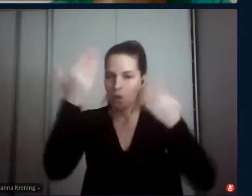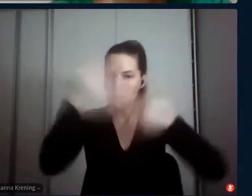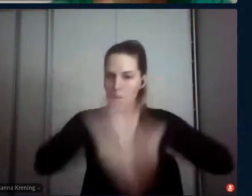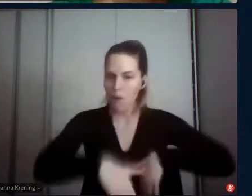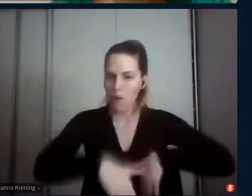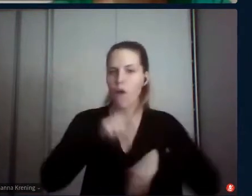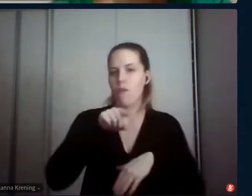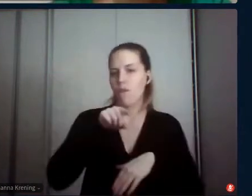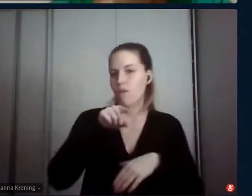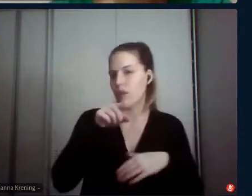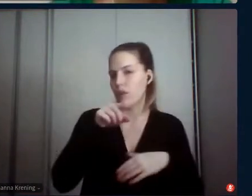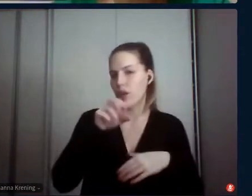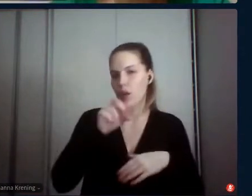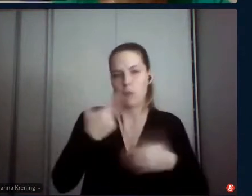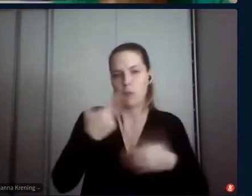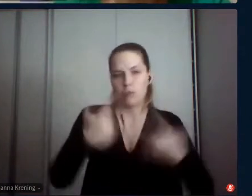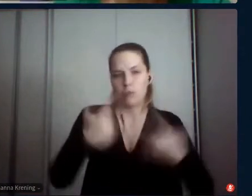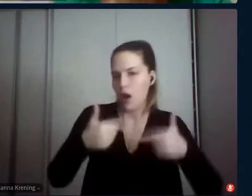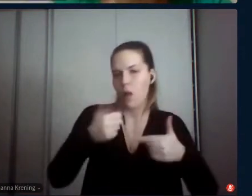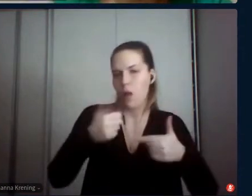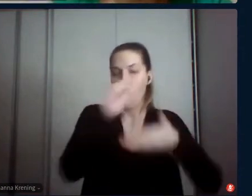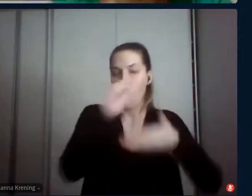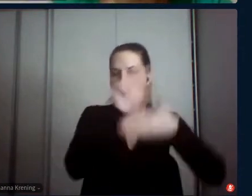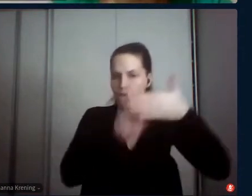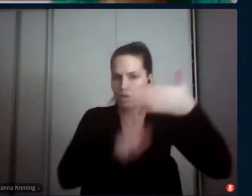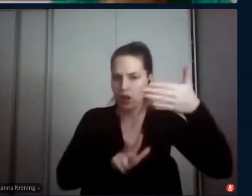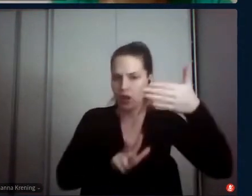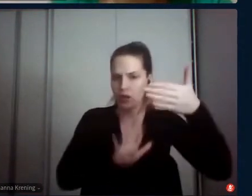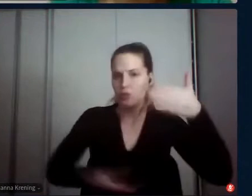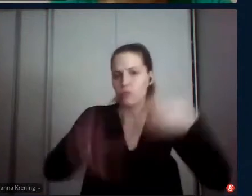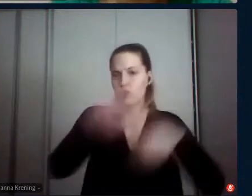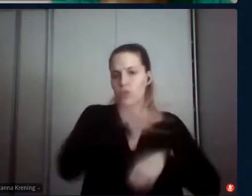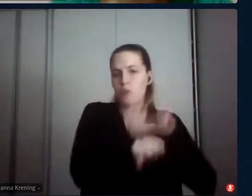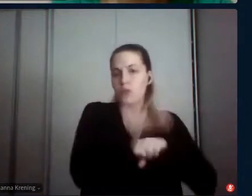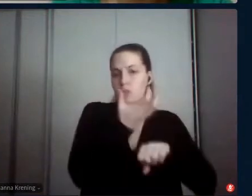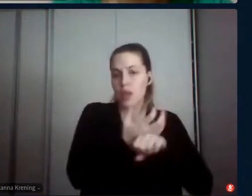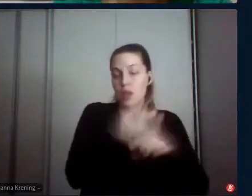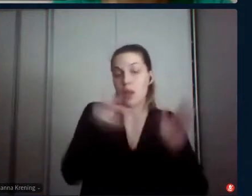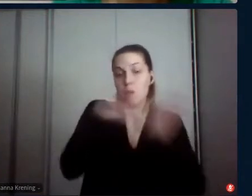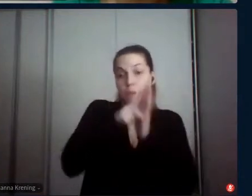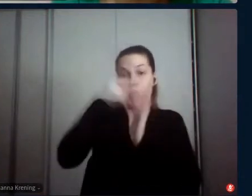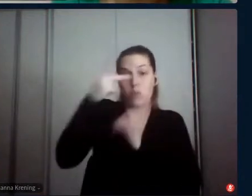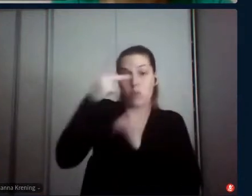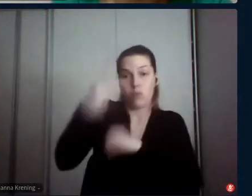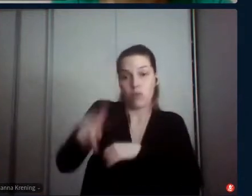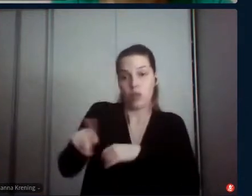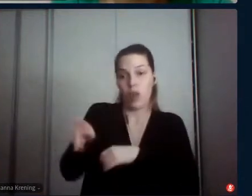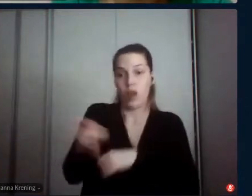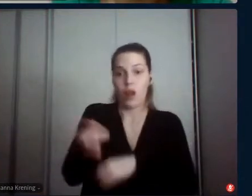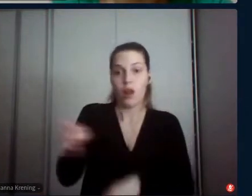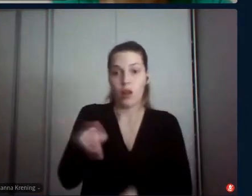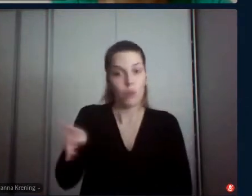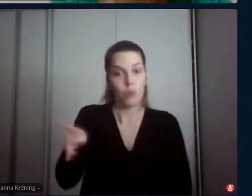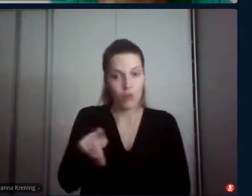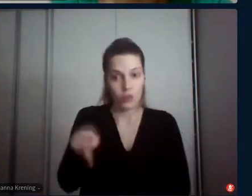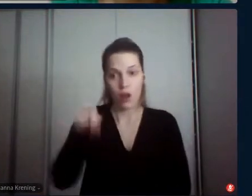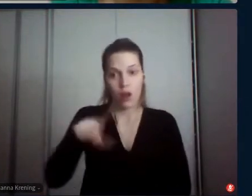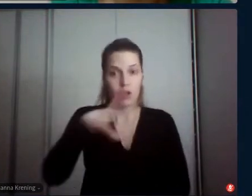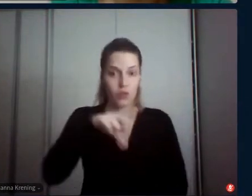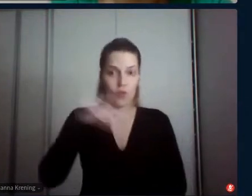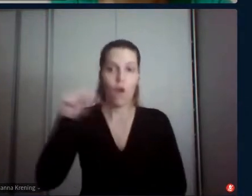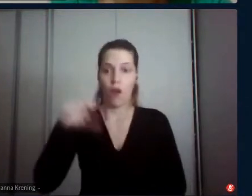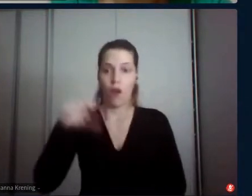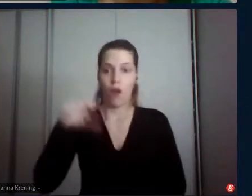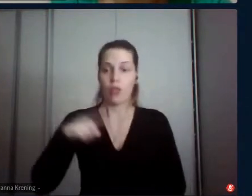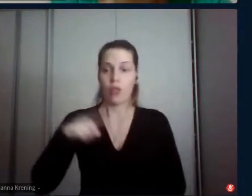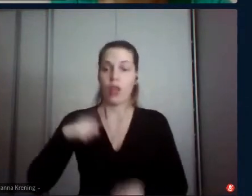vai definir como vai ser a avaliação na sua disciplina. Então, existe autonomia do docente e ele tem autonomia para decidir isso. A gente